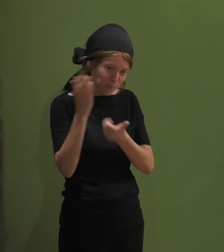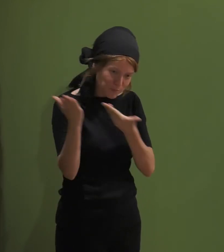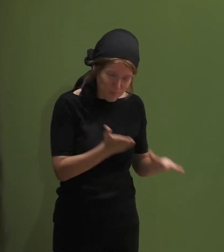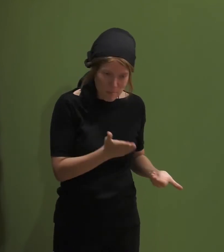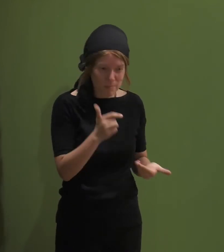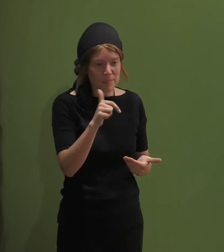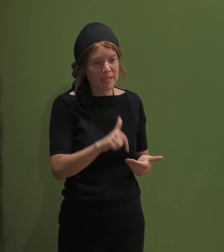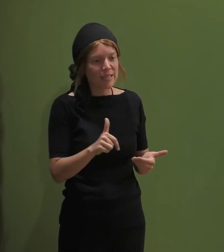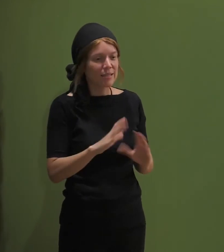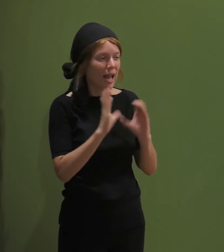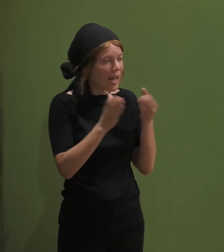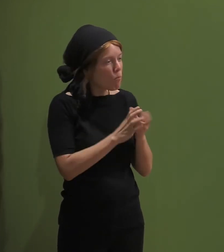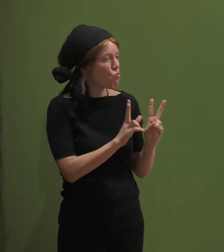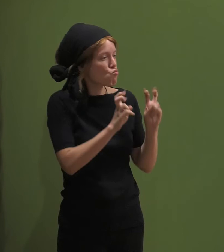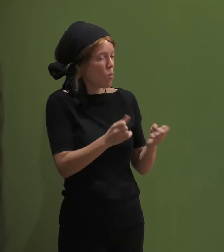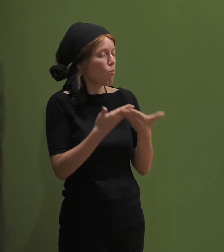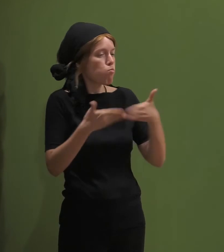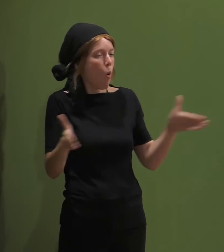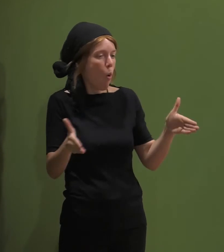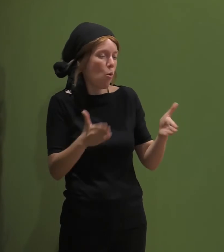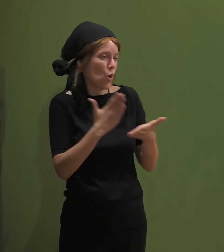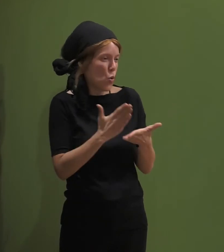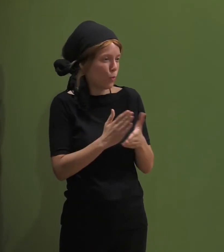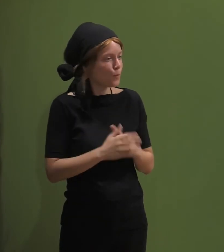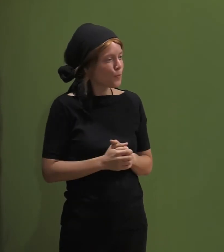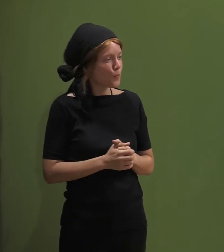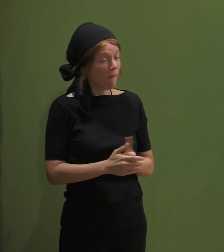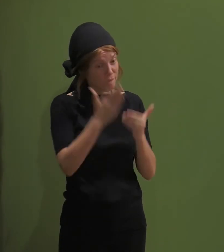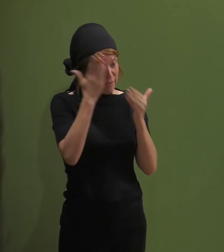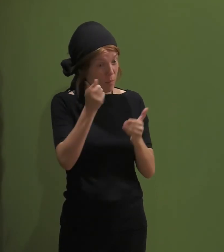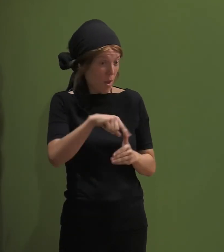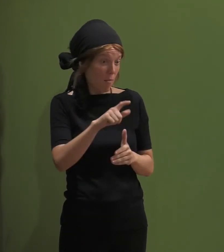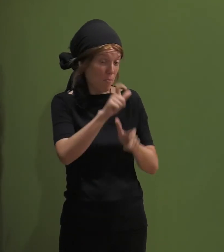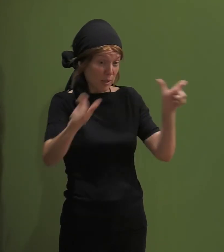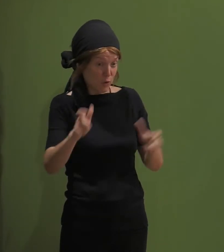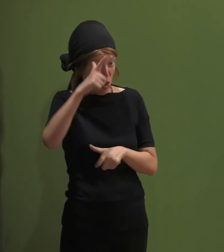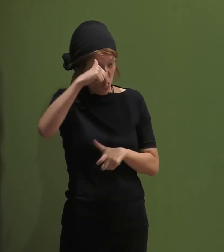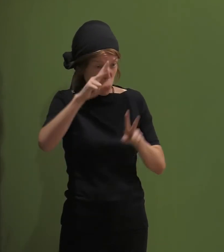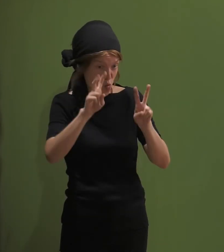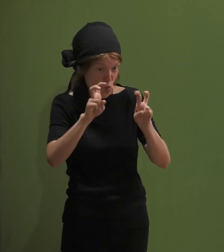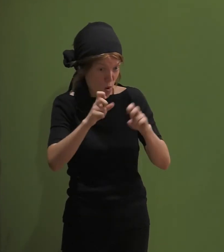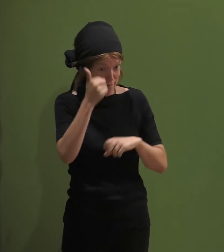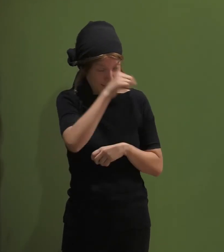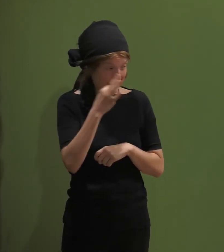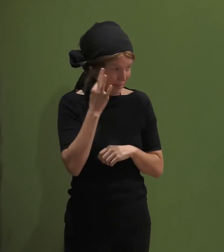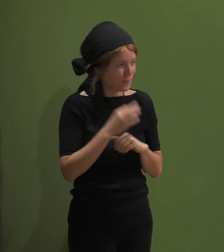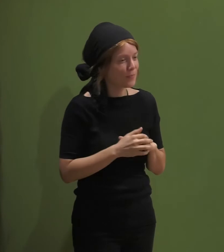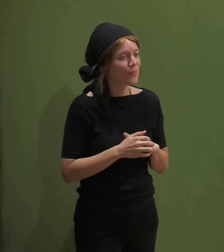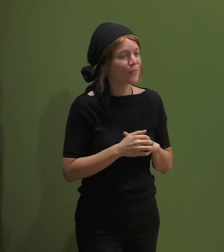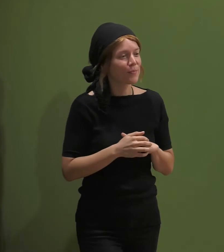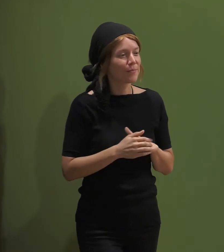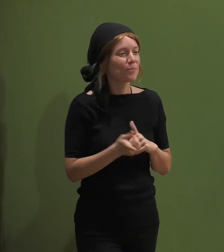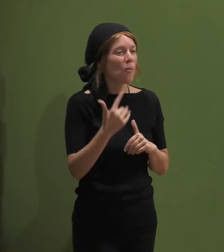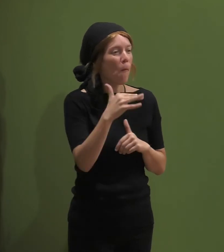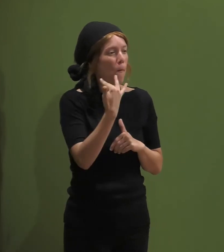este nuevo equipo en esta inauguración del curso académico. Felicito a los nuevos doctores, a las nuevas doctoras. Y